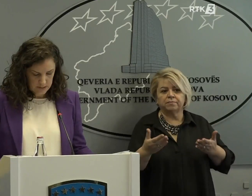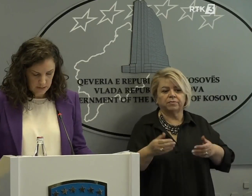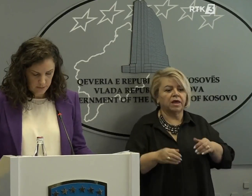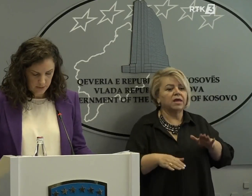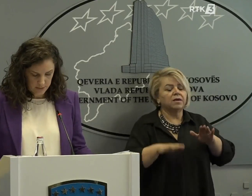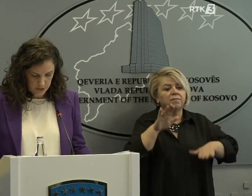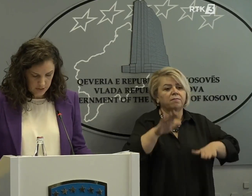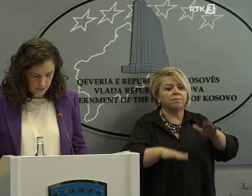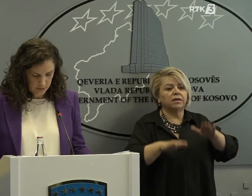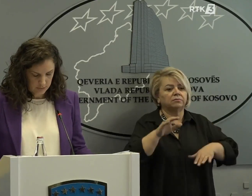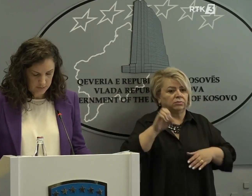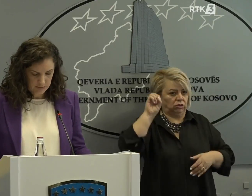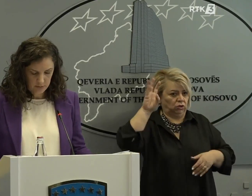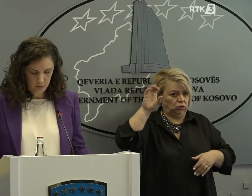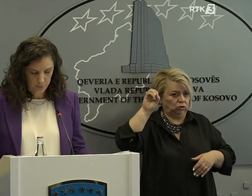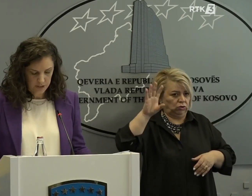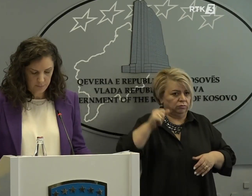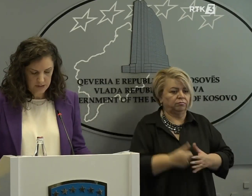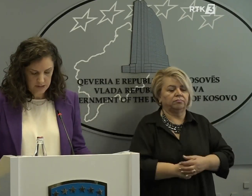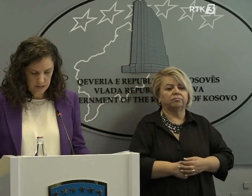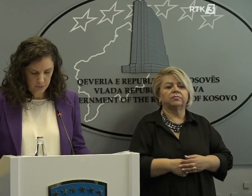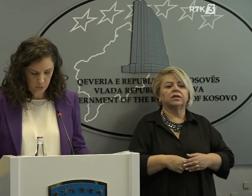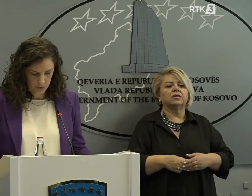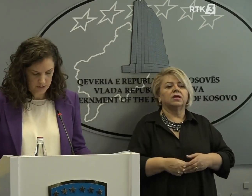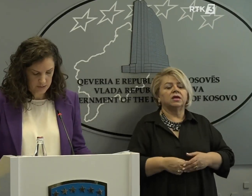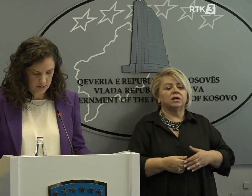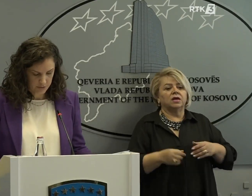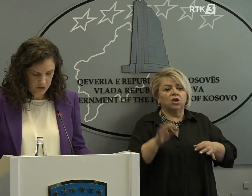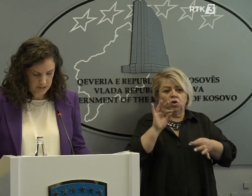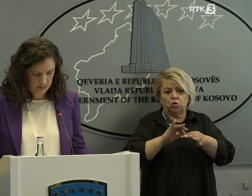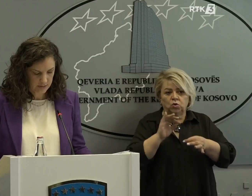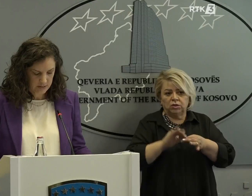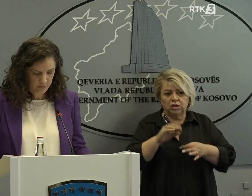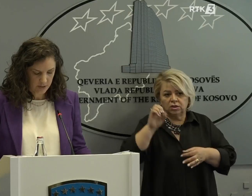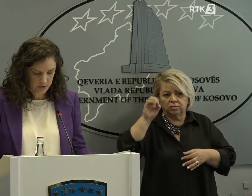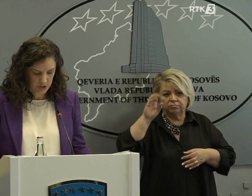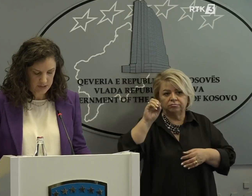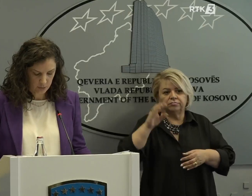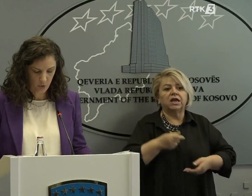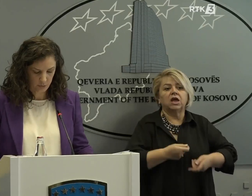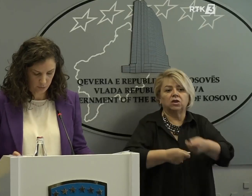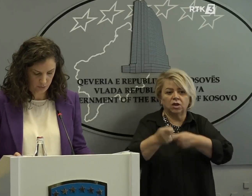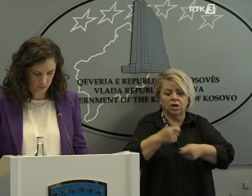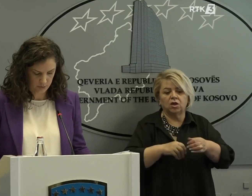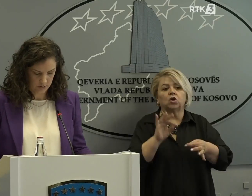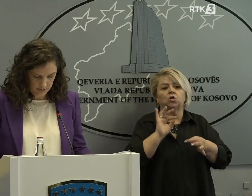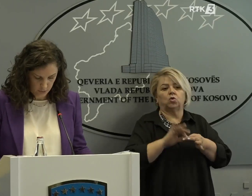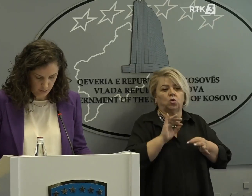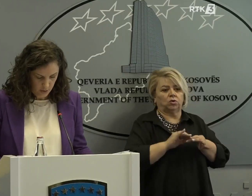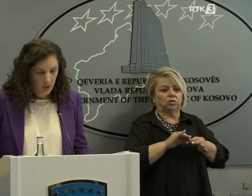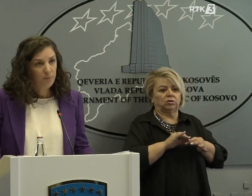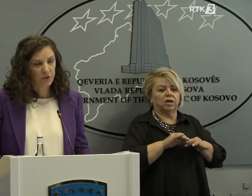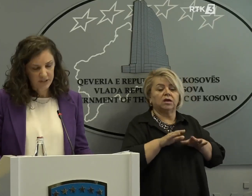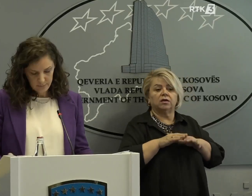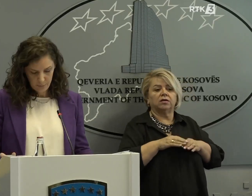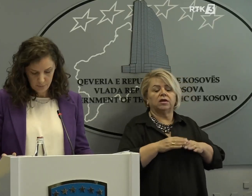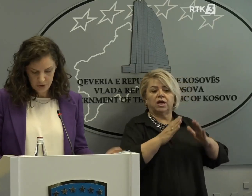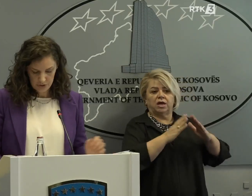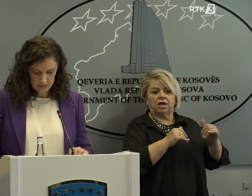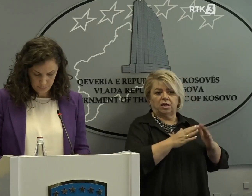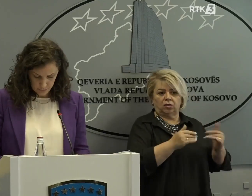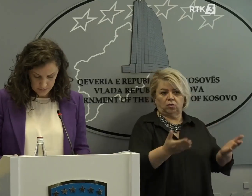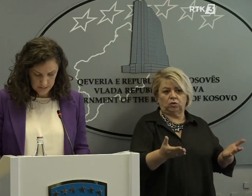balancimi i sistemit energjetik, ndërtimi dhe operimi i sistemit ruajtjes së energjisë, tregtimi i energjisë ruajtur në rajon,